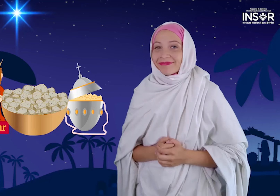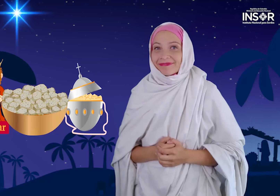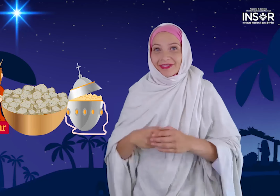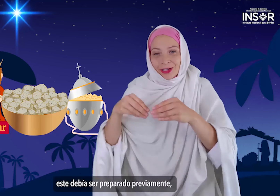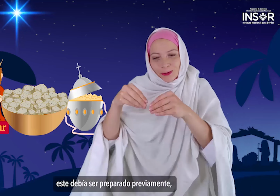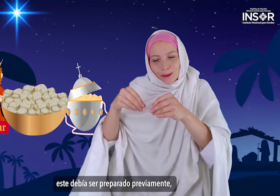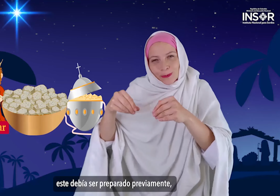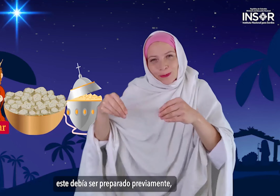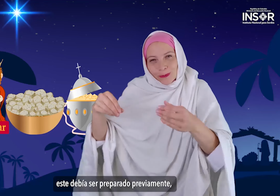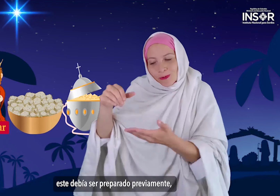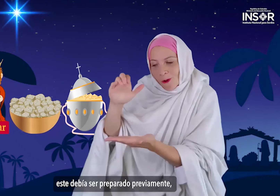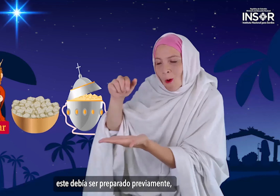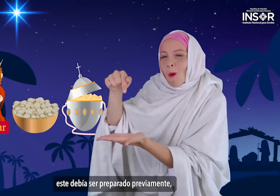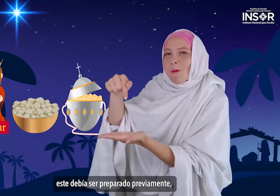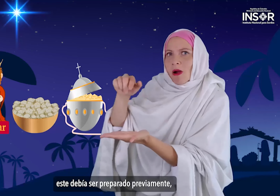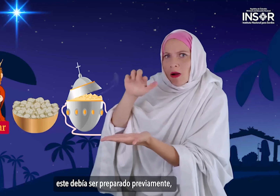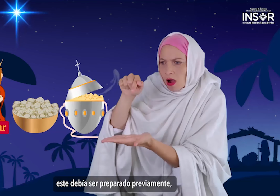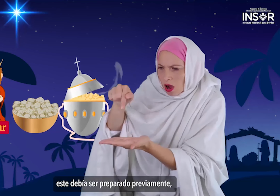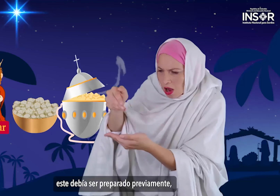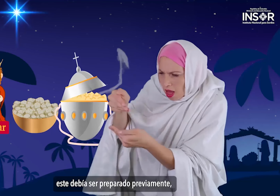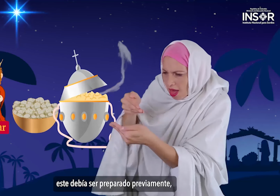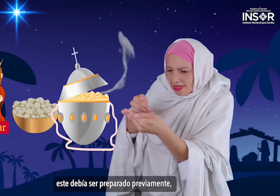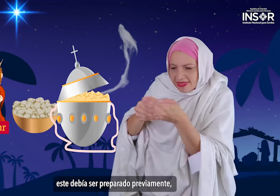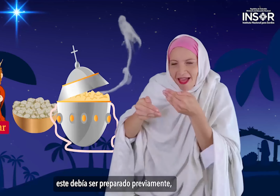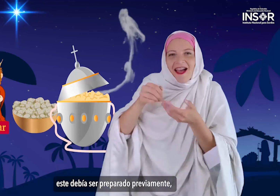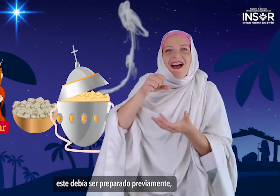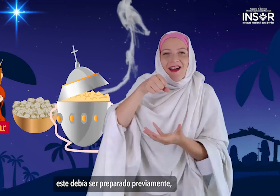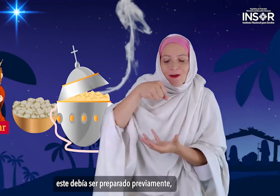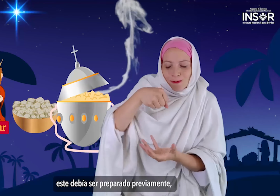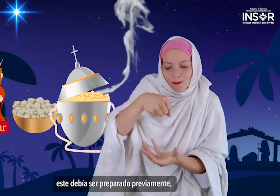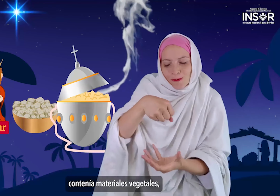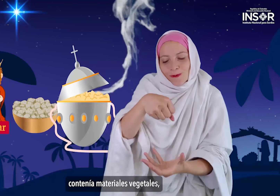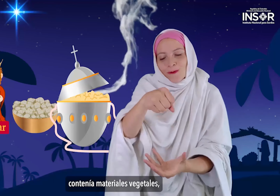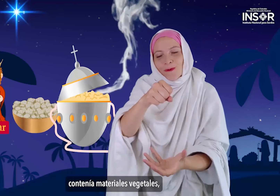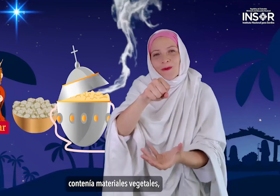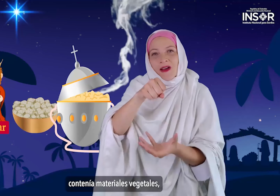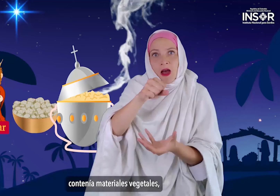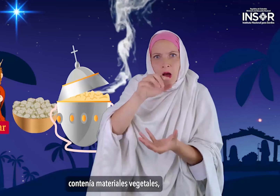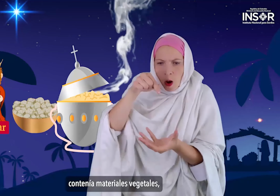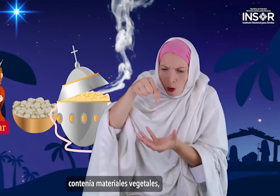Este debía ser preparado previamente. contenía materiales